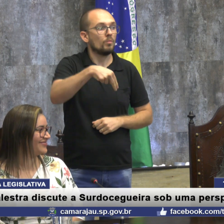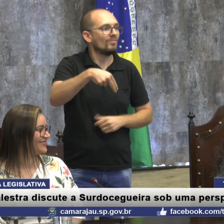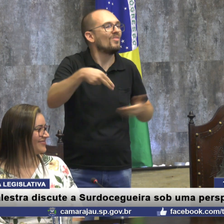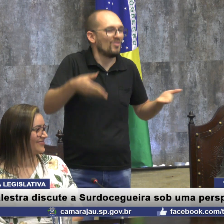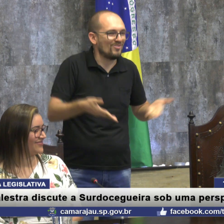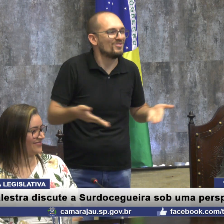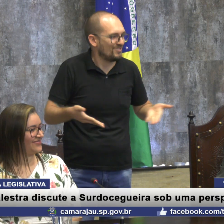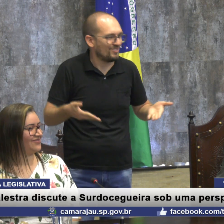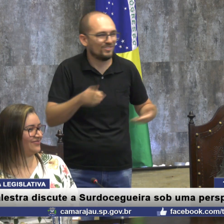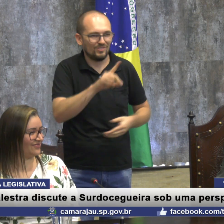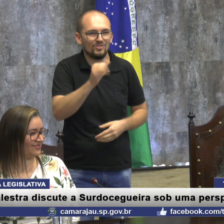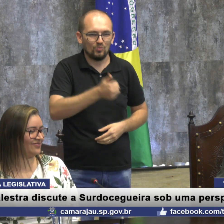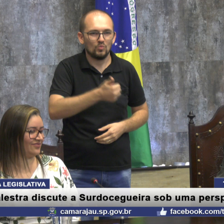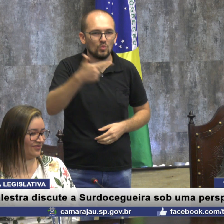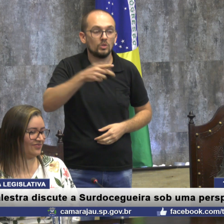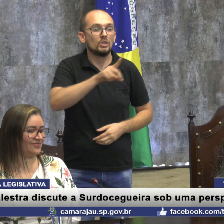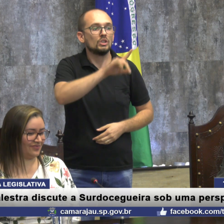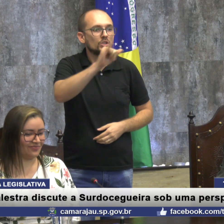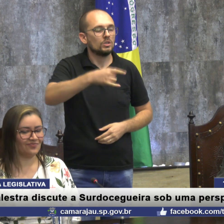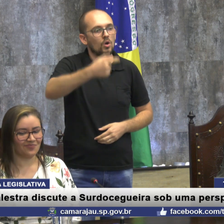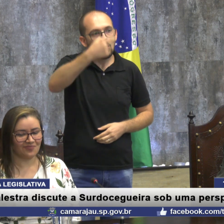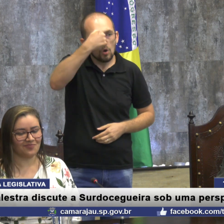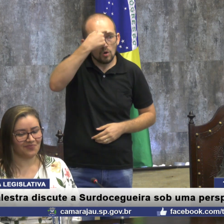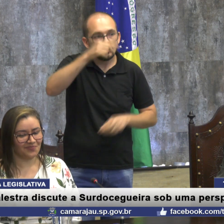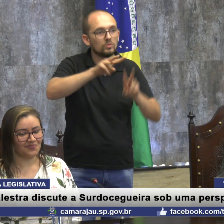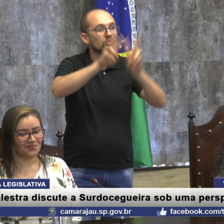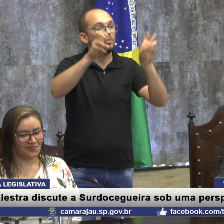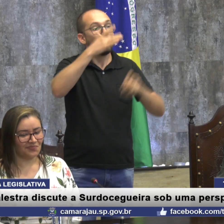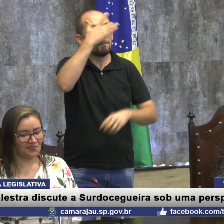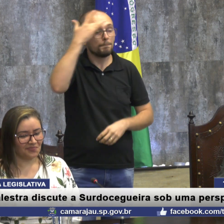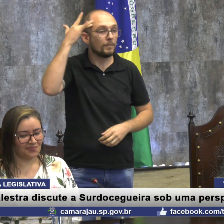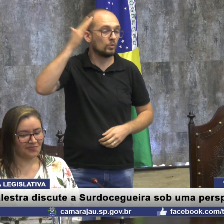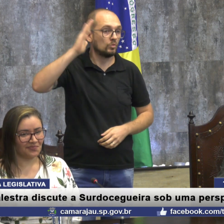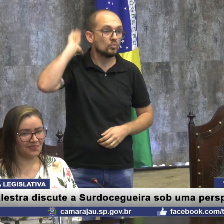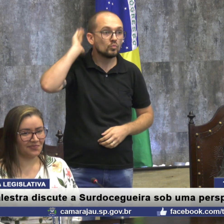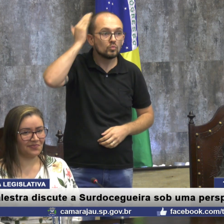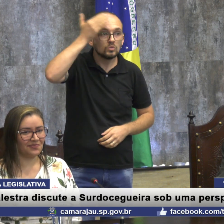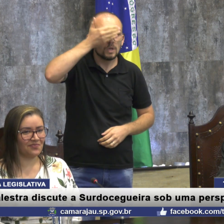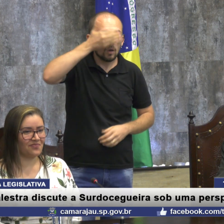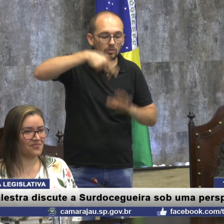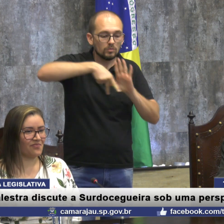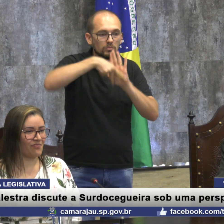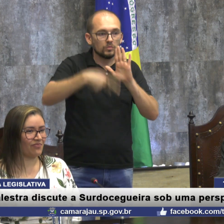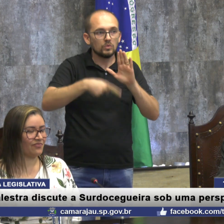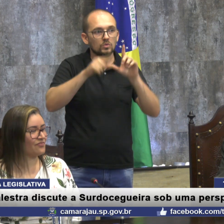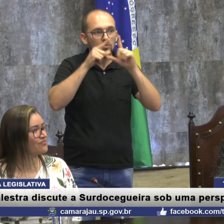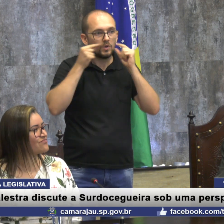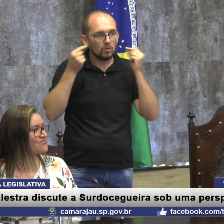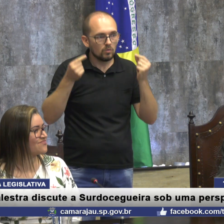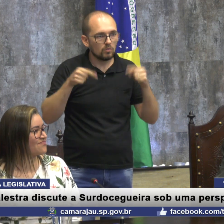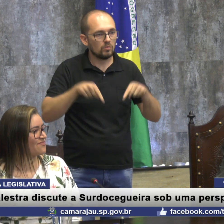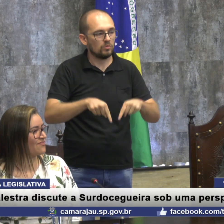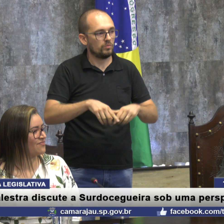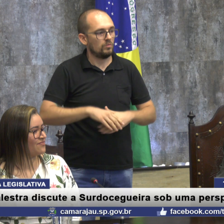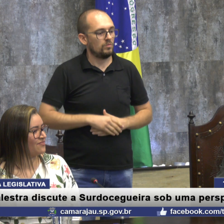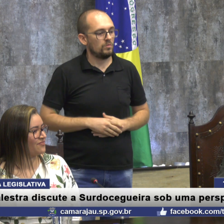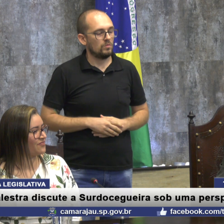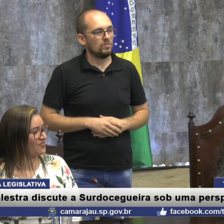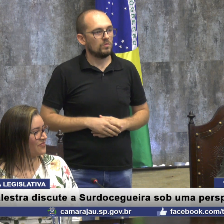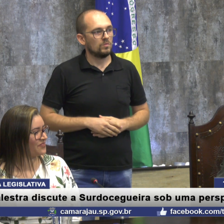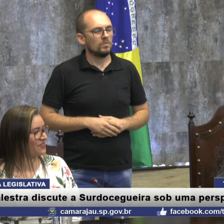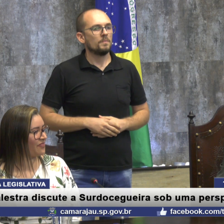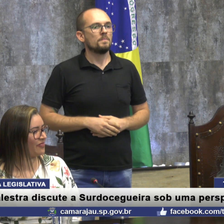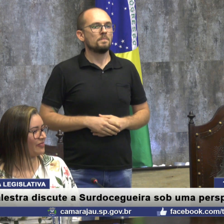o Dia da Conscientização sobre a Pessoa surdo-cegueira no município de Jaú. Já